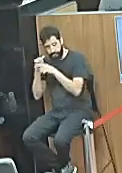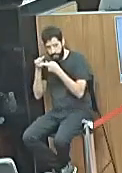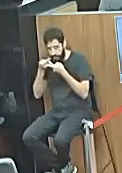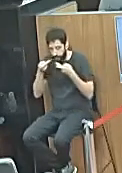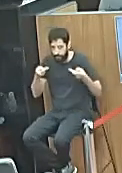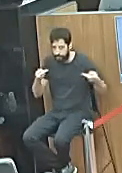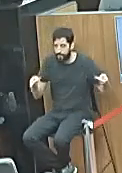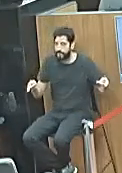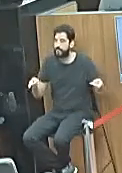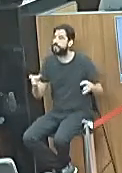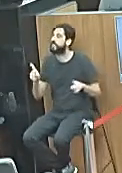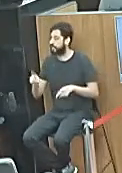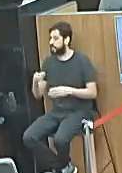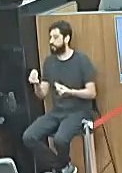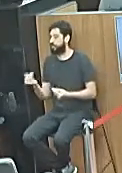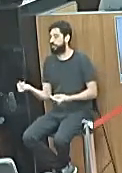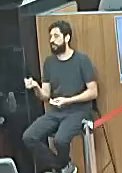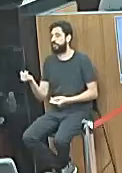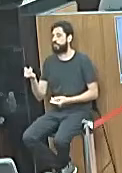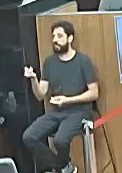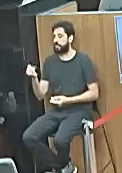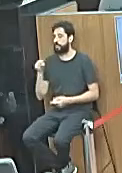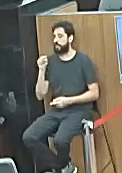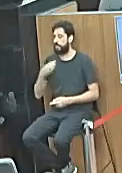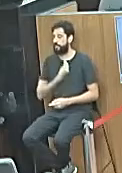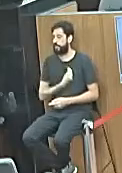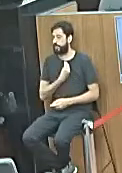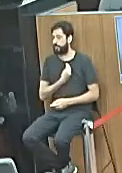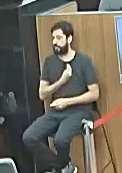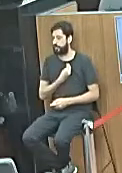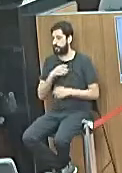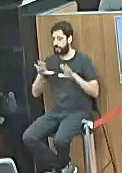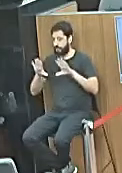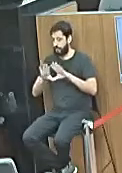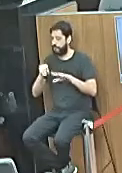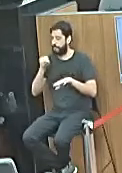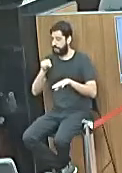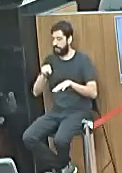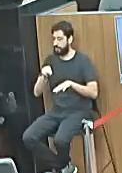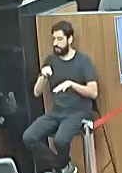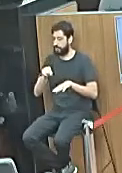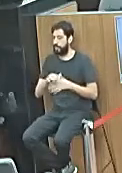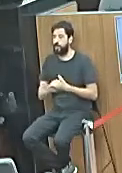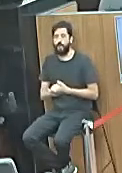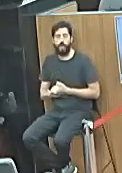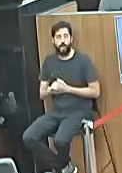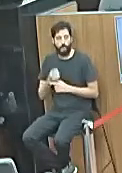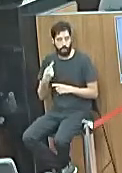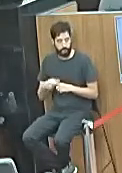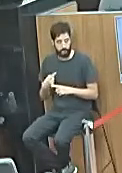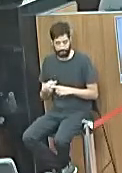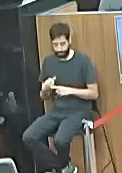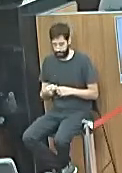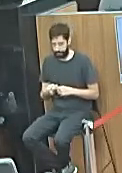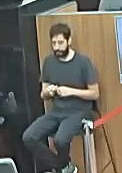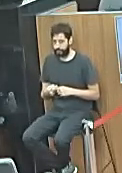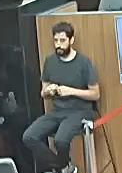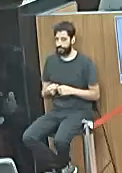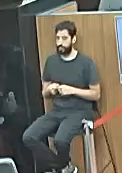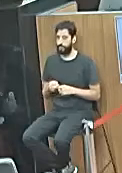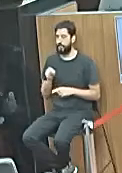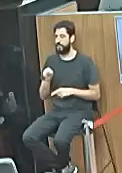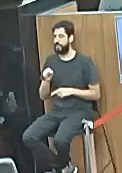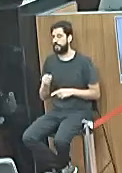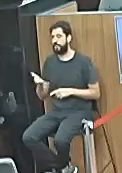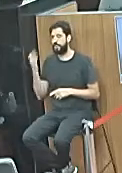audiência que foi muito importante essa participação da assembléia nessa nessa ocasião porque foi quando o representante